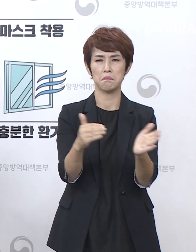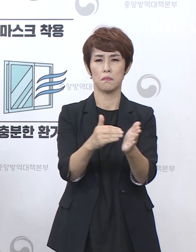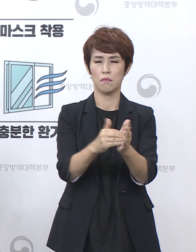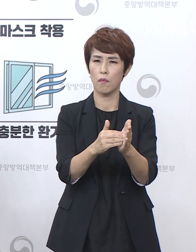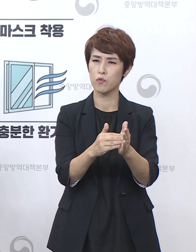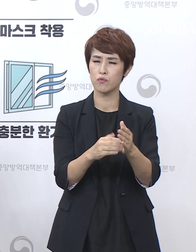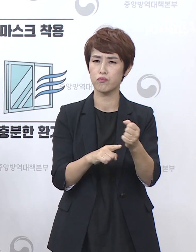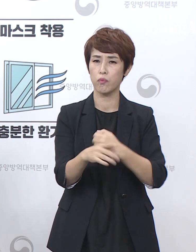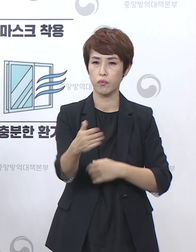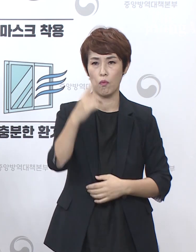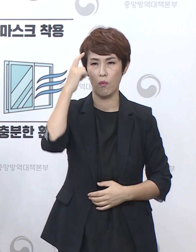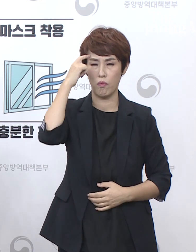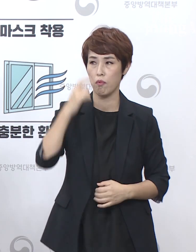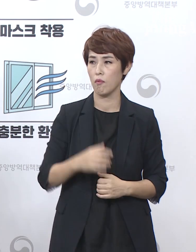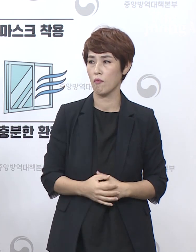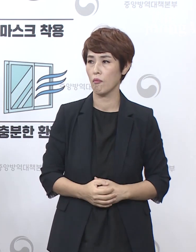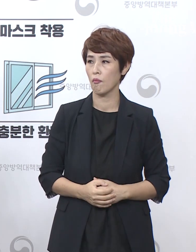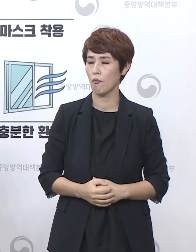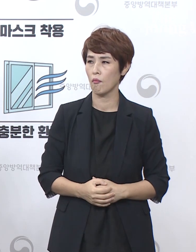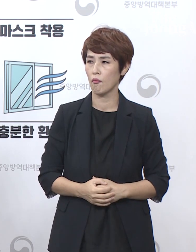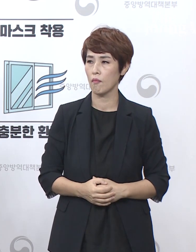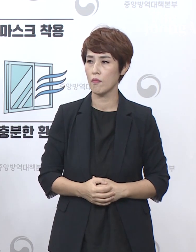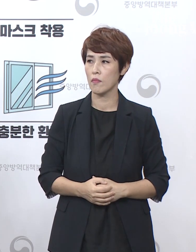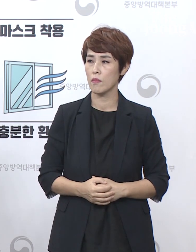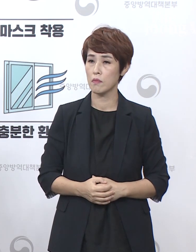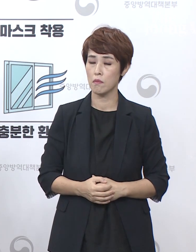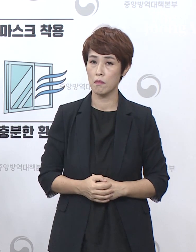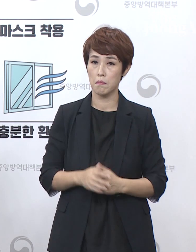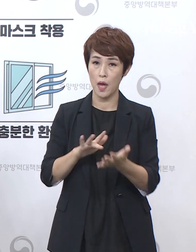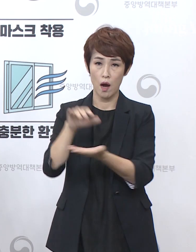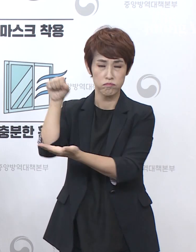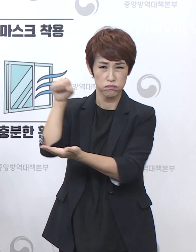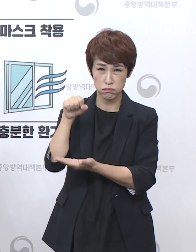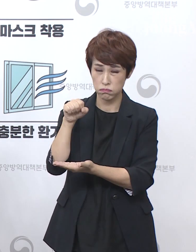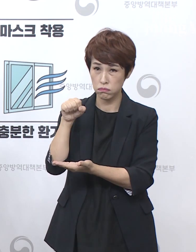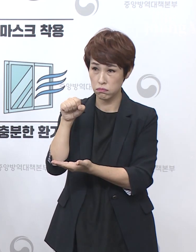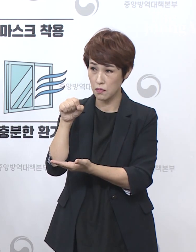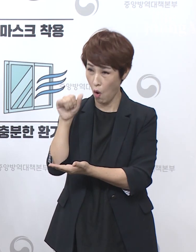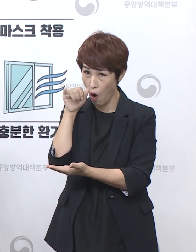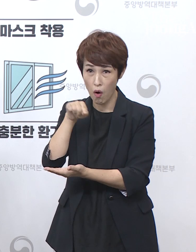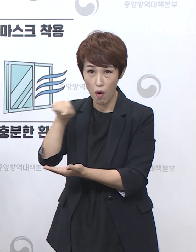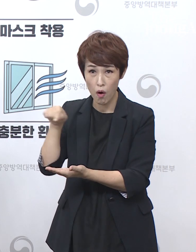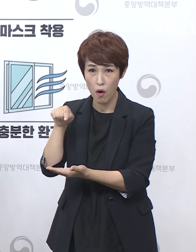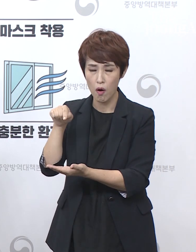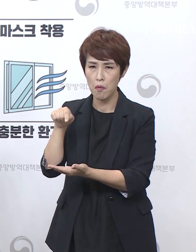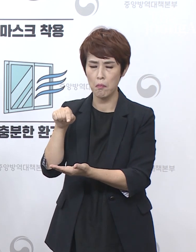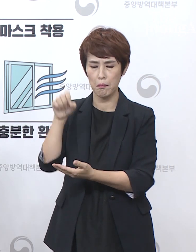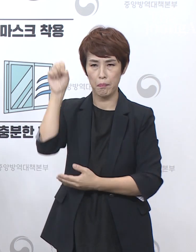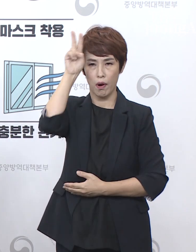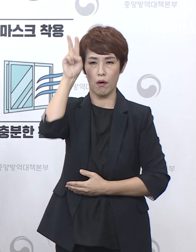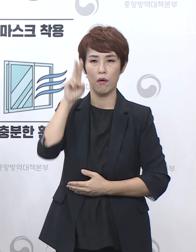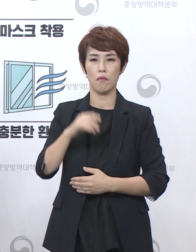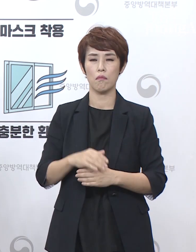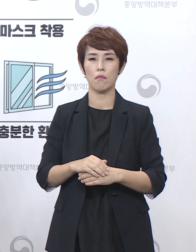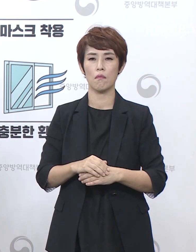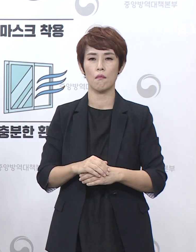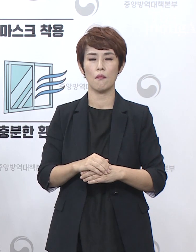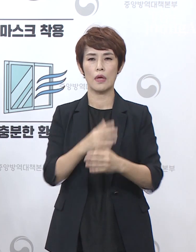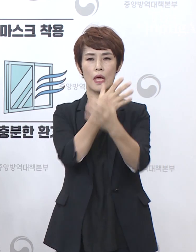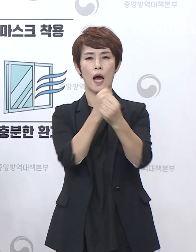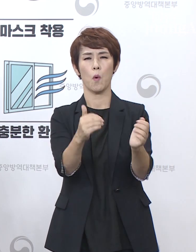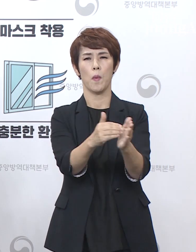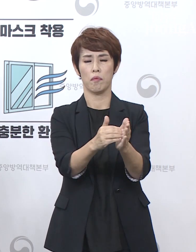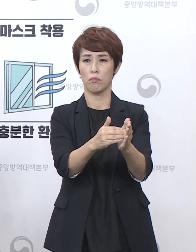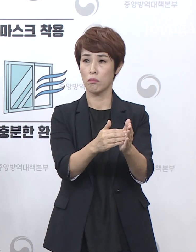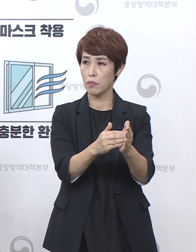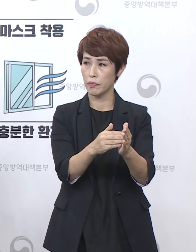판단되는데 그새 백신 물량이 추가로 확보된 것인지 또 갑작스런 중단 결정부터 또 이틀 만에 예약 재개를